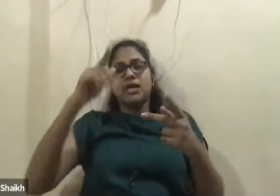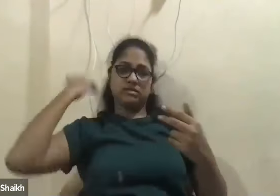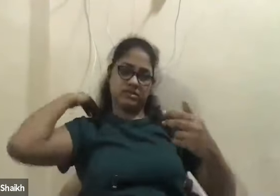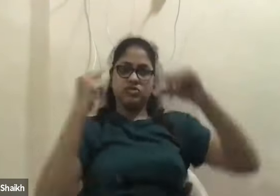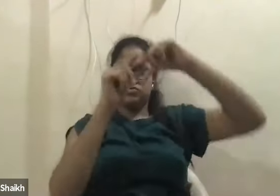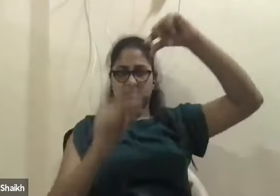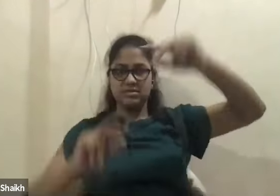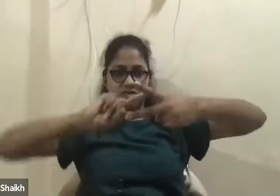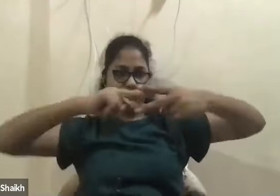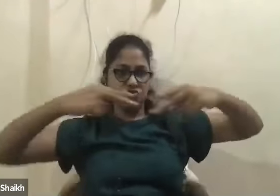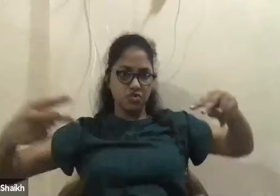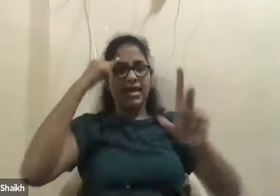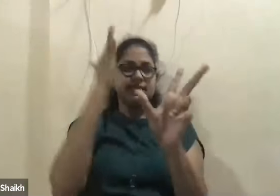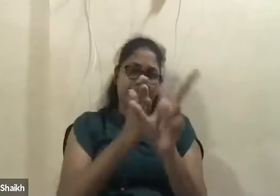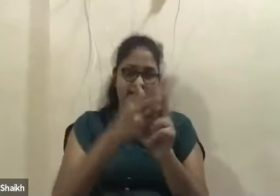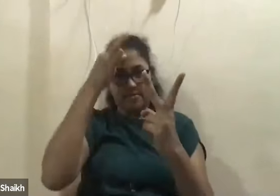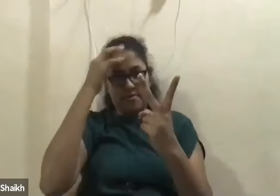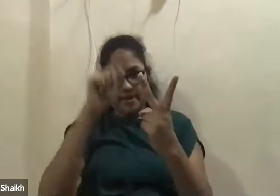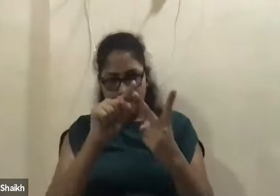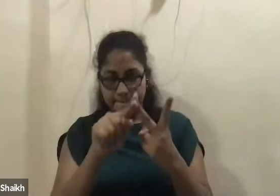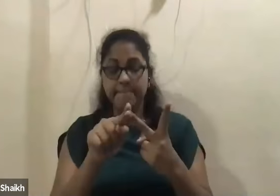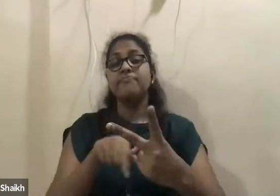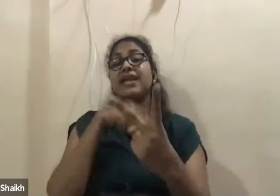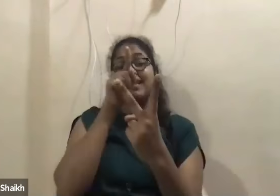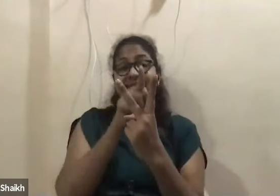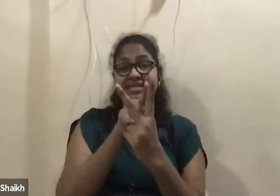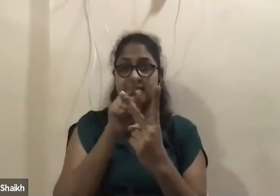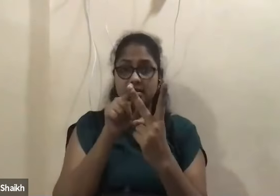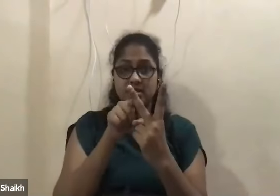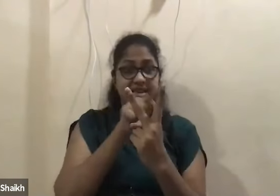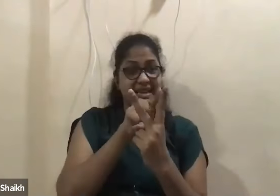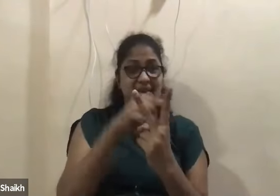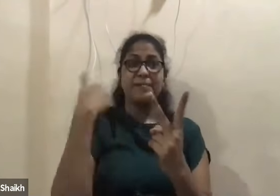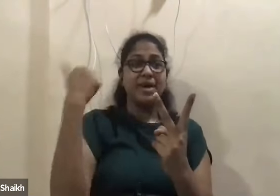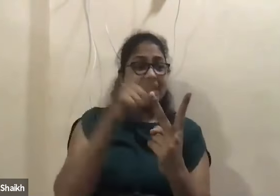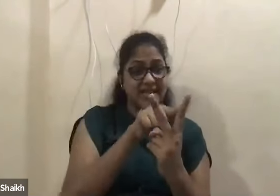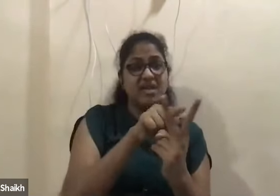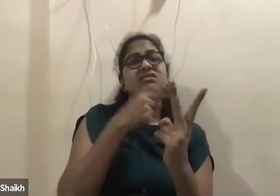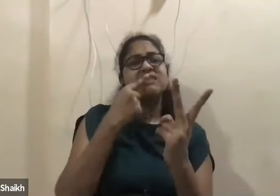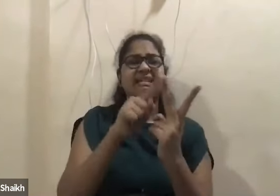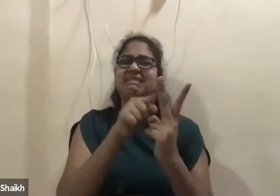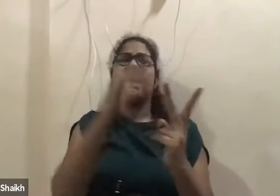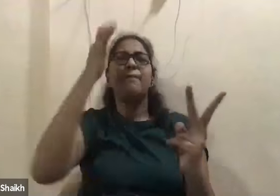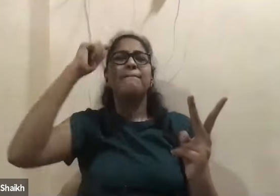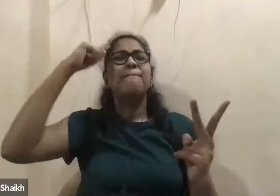psychiatric condition. And the brother would keep saying कि अरे वो पागल है, पागल है. और पेरेंट्स